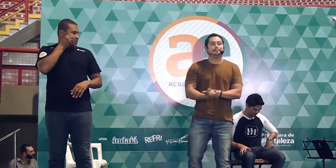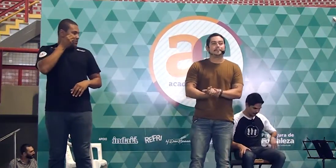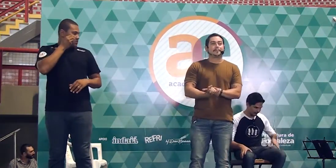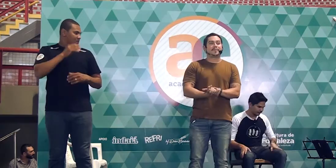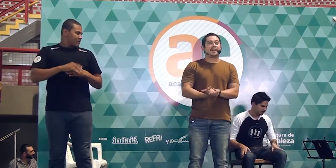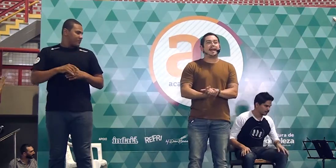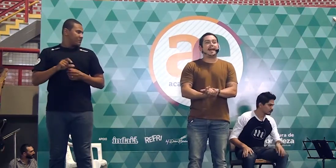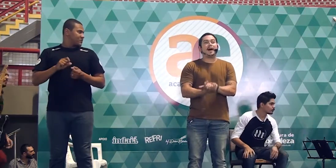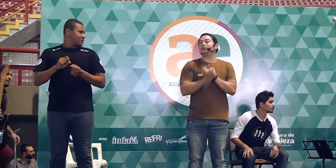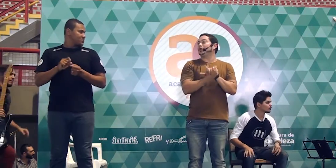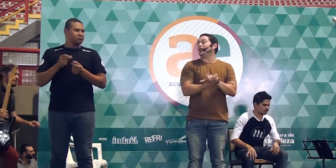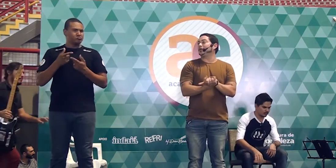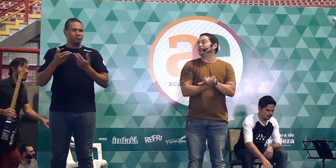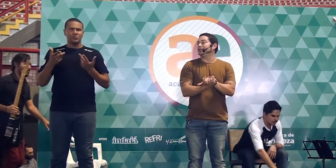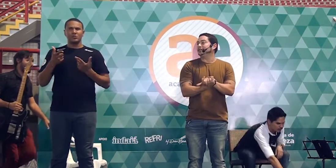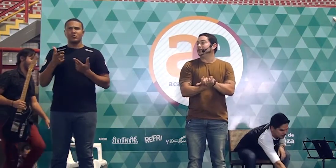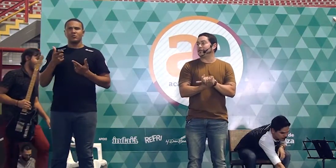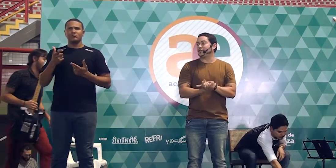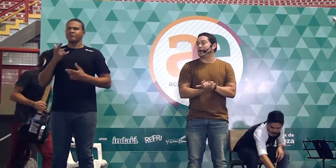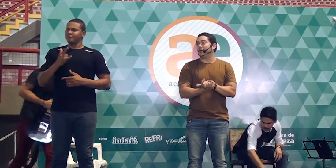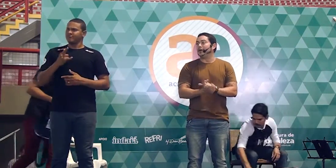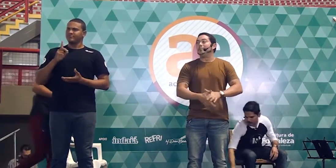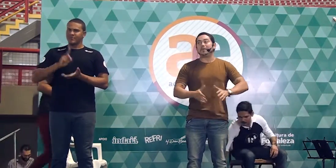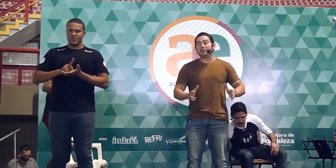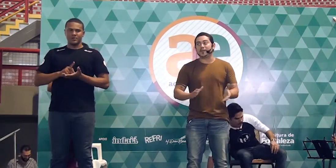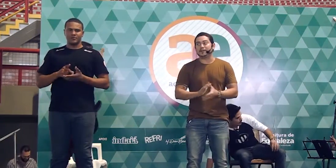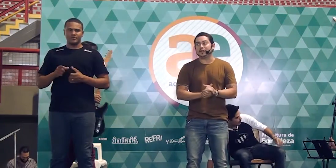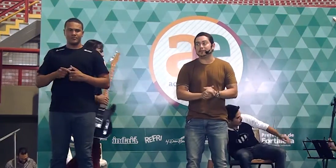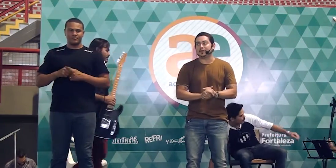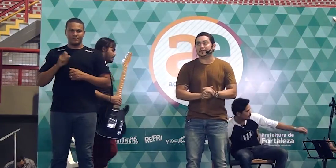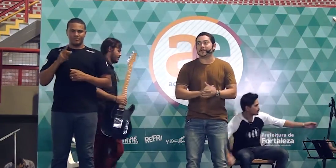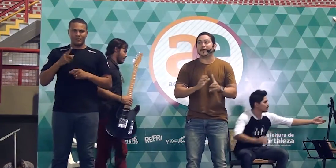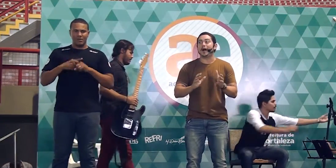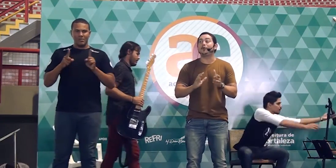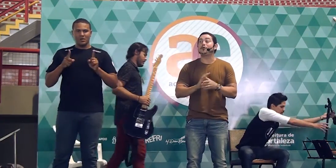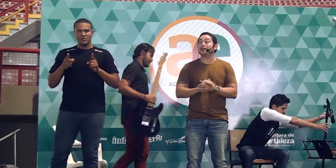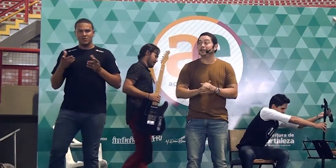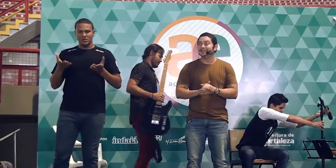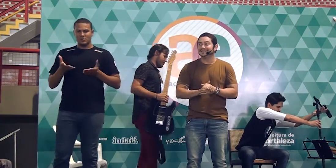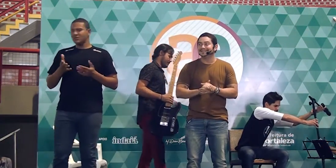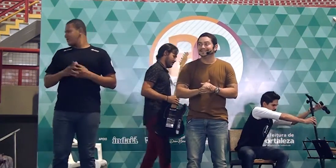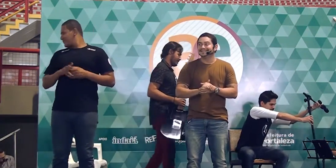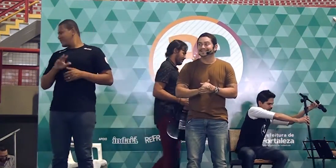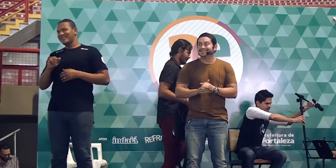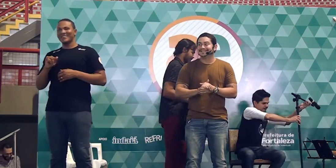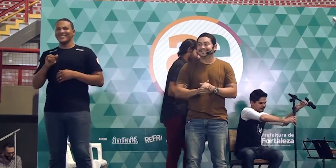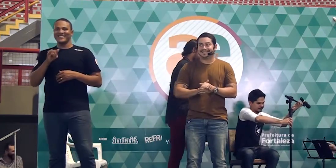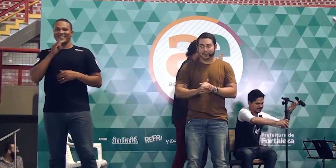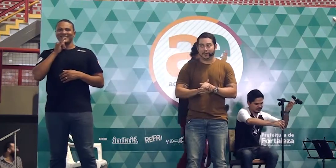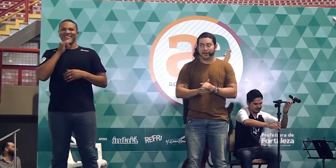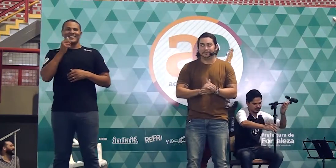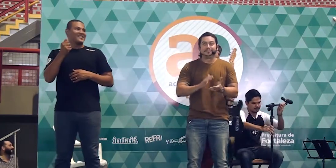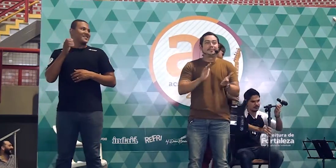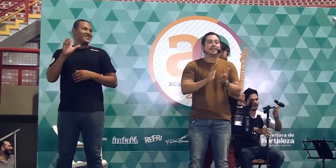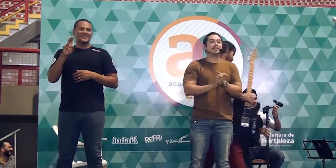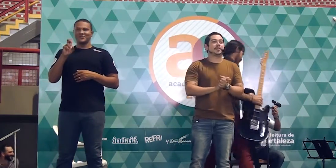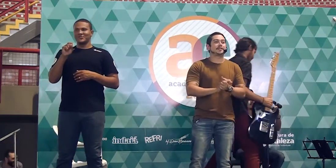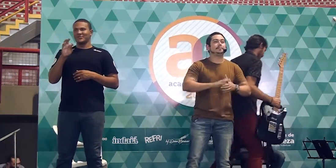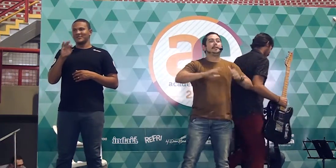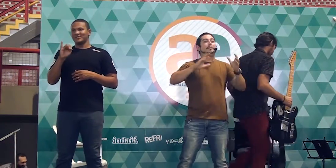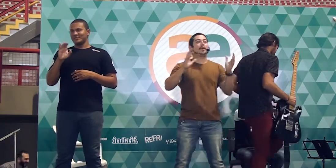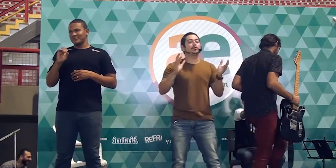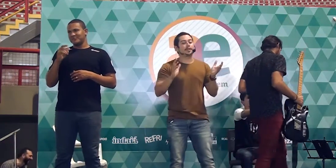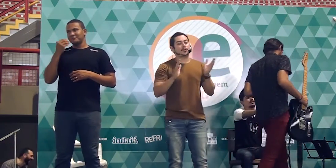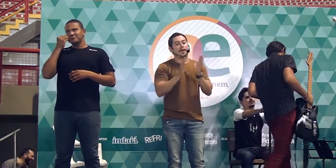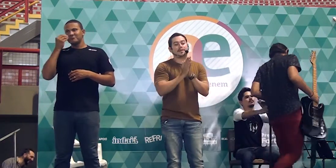mais real do rock nacional. Mas vamos fazer nossa versão acústica. Tranquilo? Então